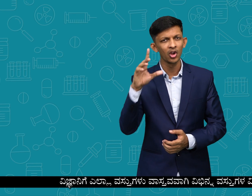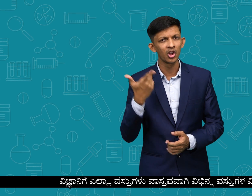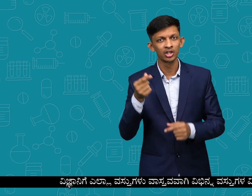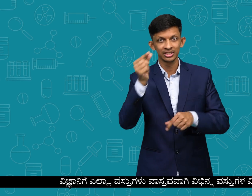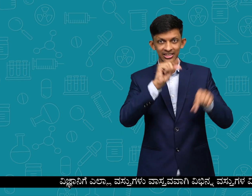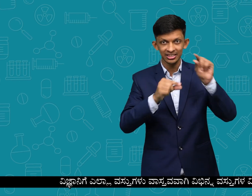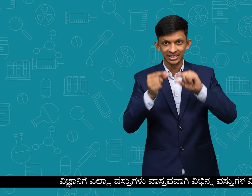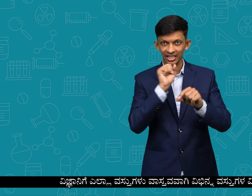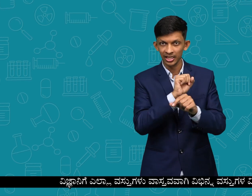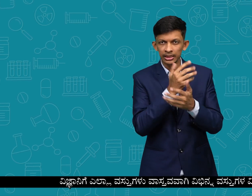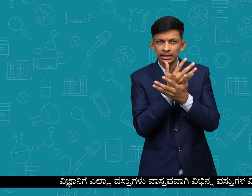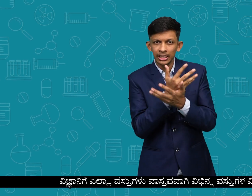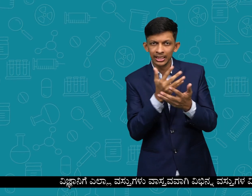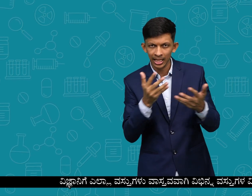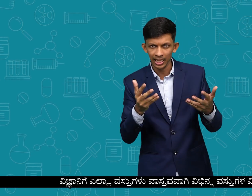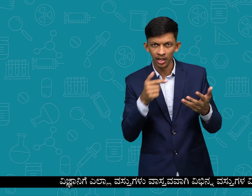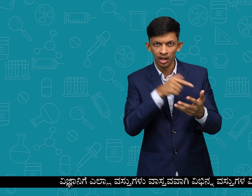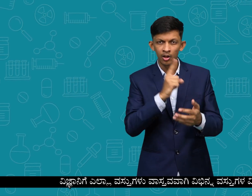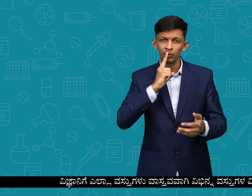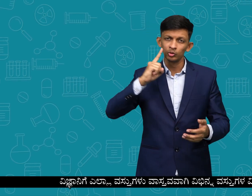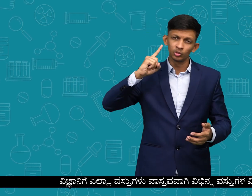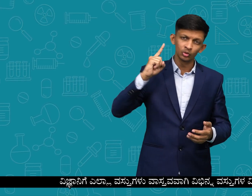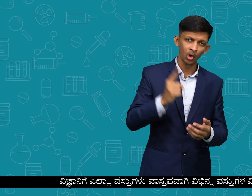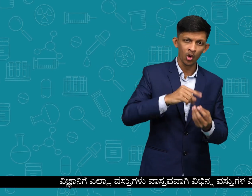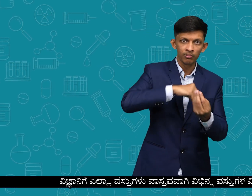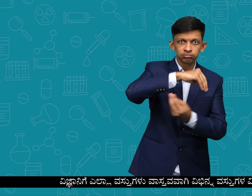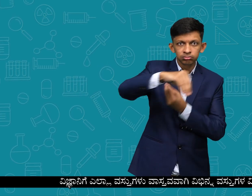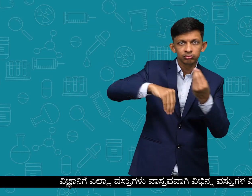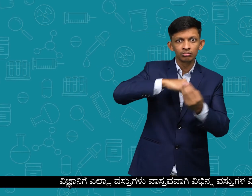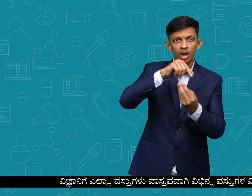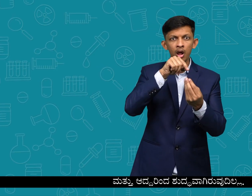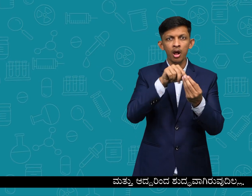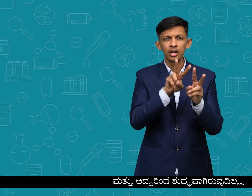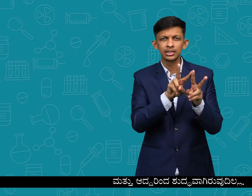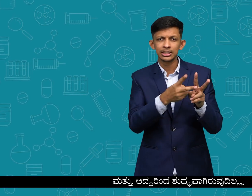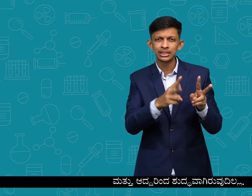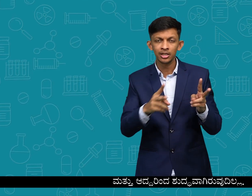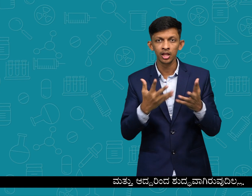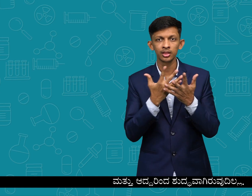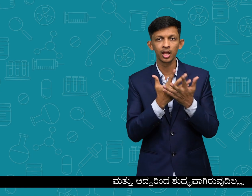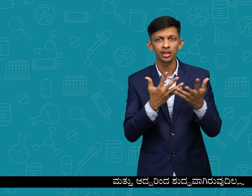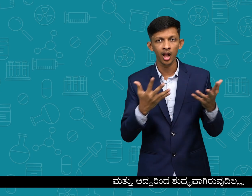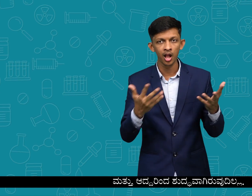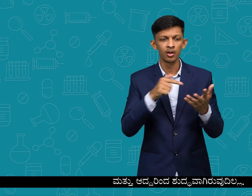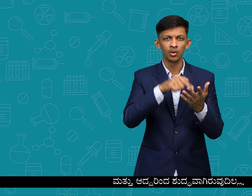ವಿಜ್ಞಾನಿಗೆ ಎಲ್ಲ ವಸ್ತುಗಳು ವಾಸ್ತವವಾಗಿ ವಿಭಿನ್ನ ವಸ್ತುಗಳ ಮಿಶ್ರಣಗಳಾಗಿವೆ ಮತ್ತು ಆದ್ದರಿಂದ